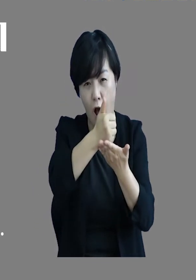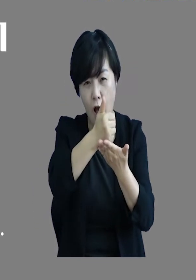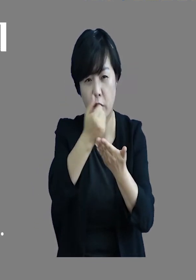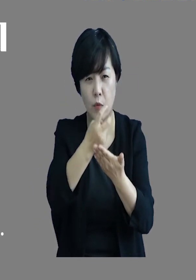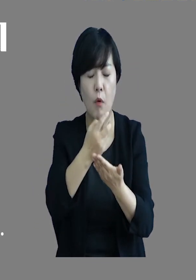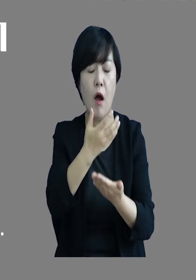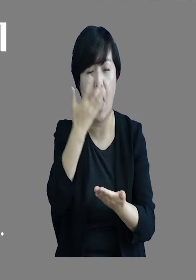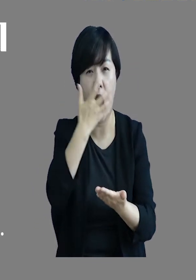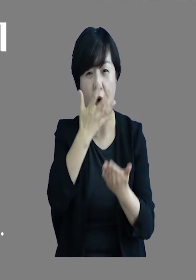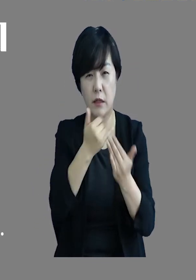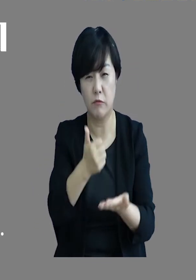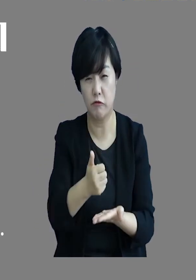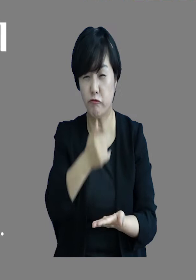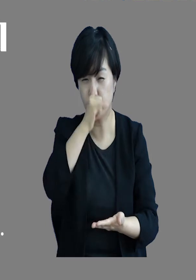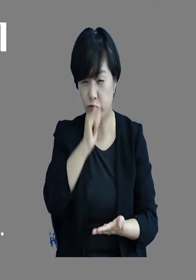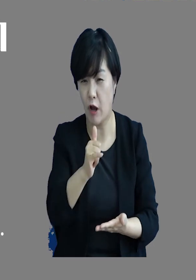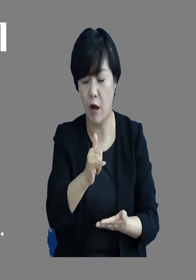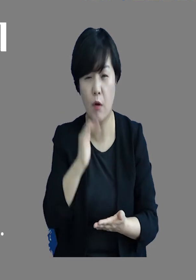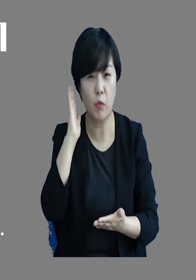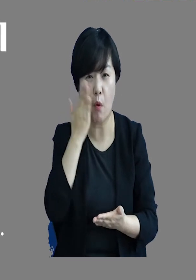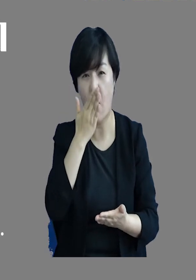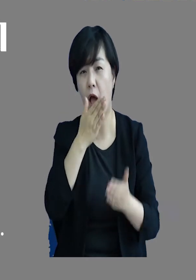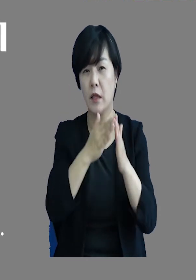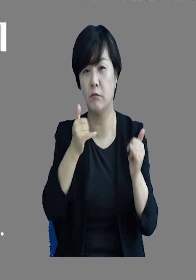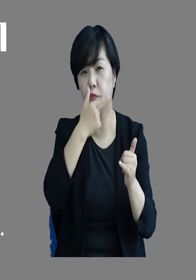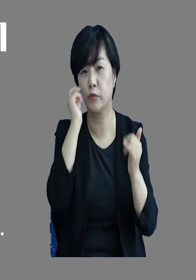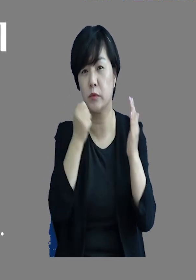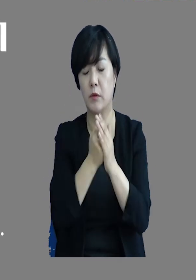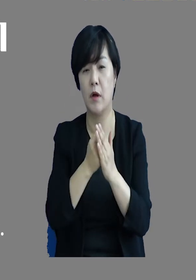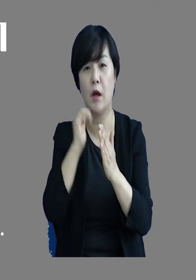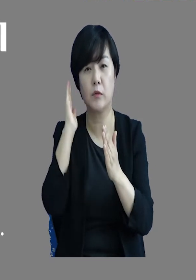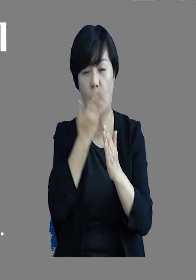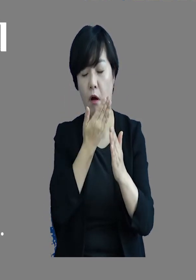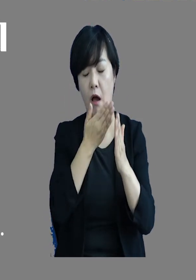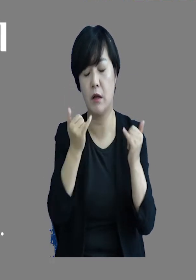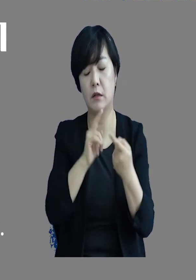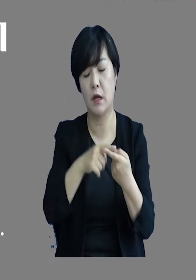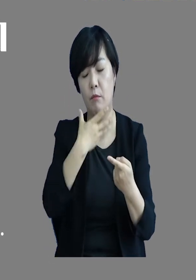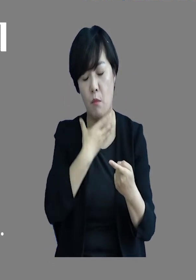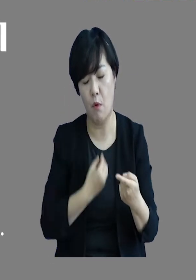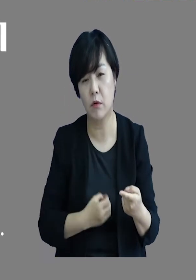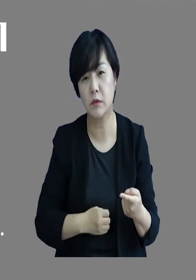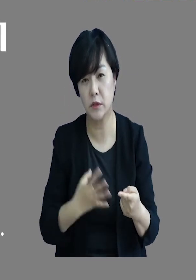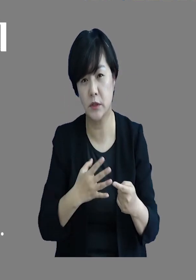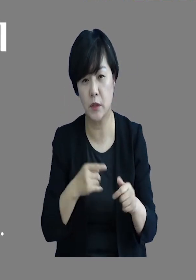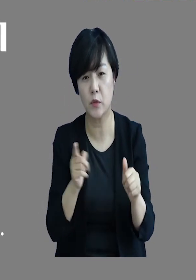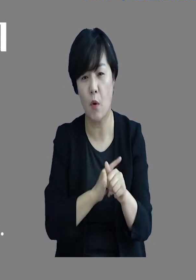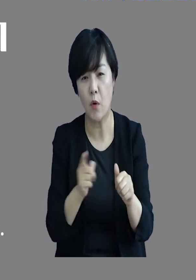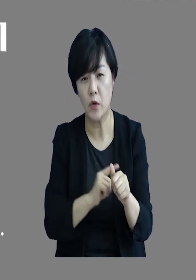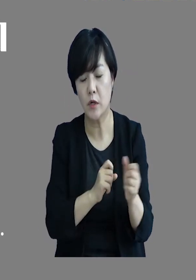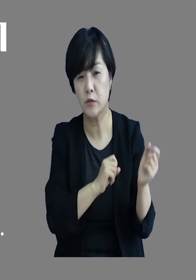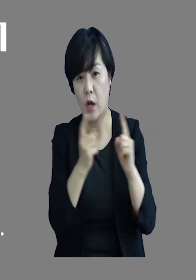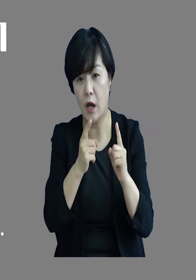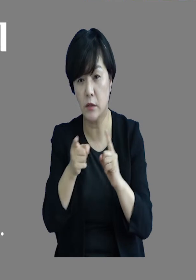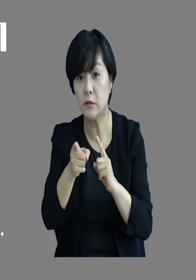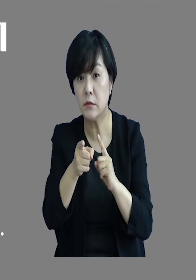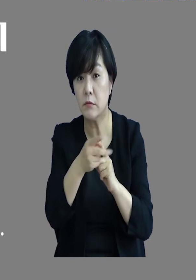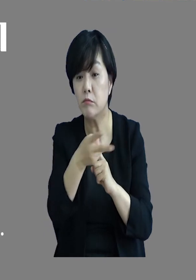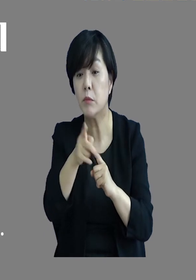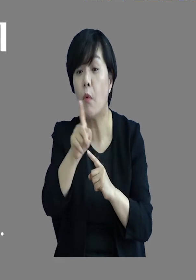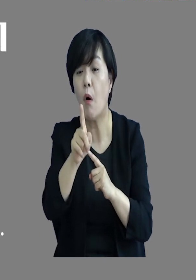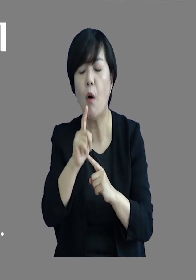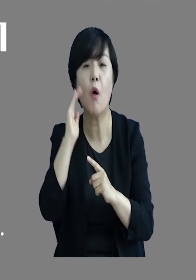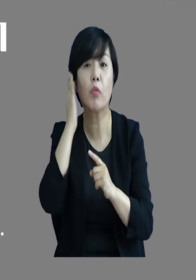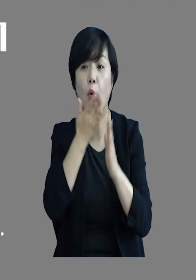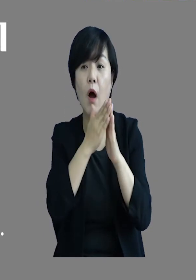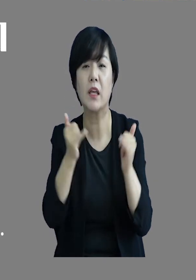청인은 훌륭하고 농인은 부족해서 농인에 대한 복지와 재활과 교육의 접근은 농인을 청인으로 만들어야만